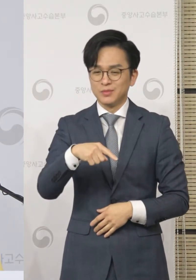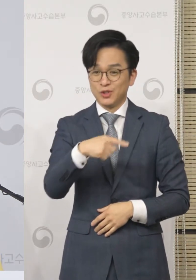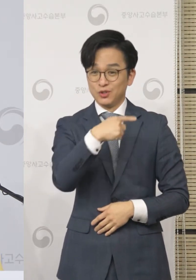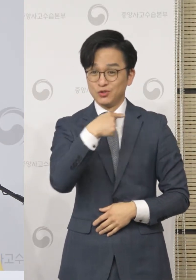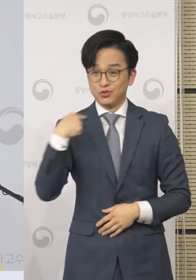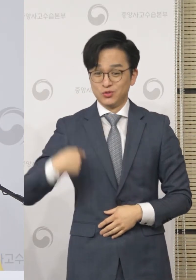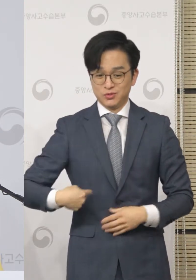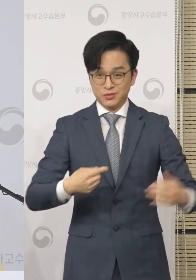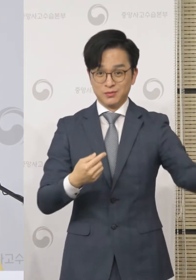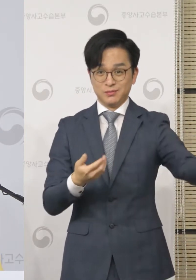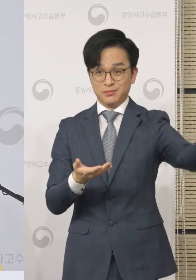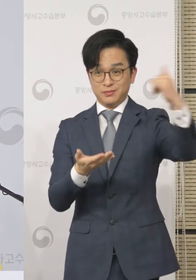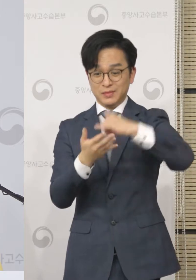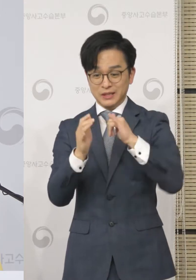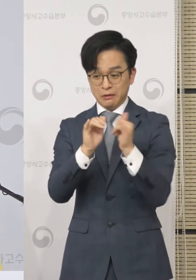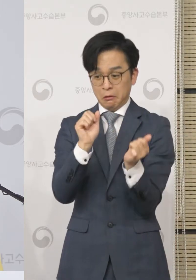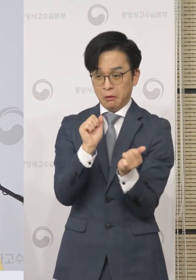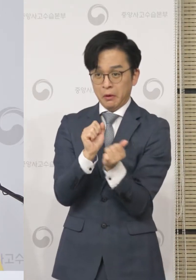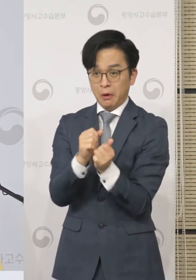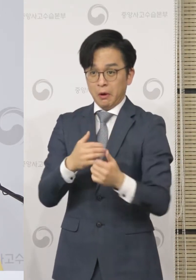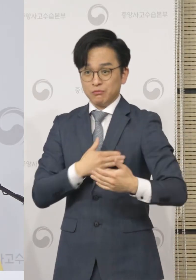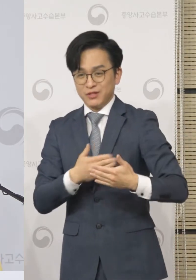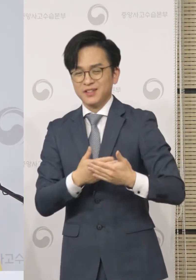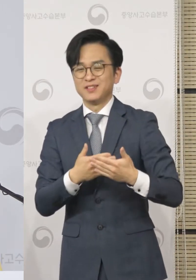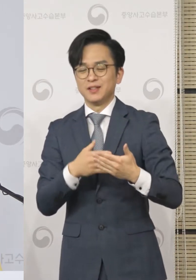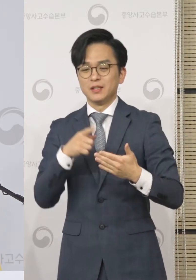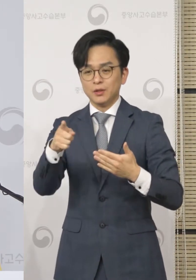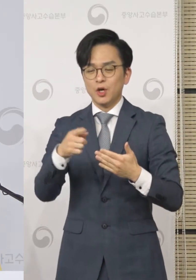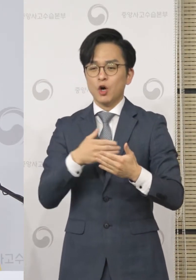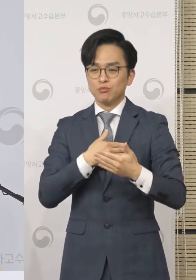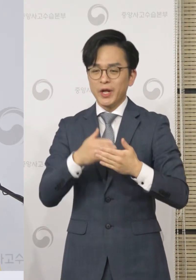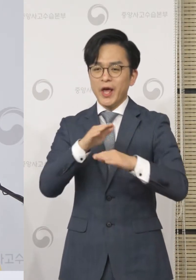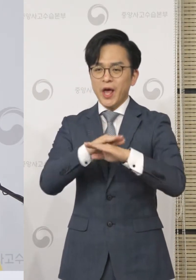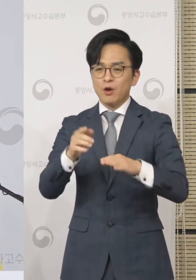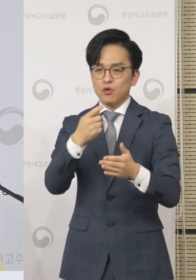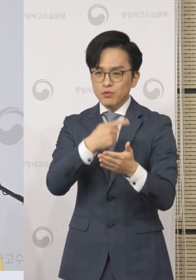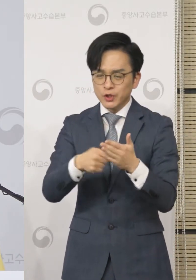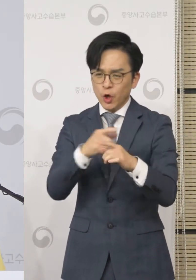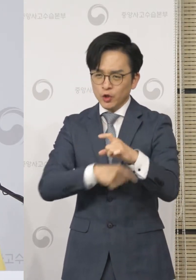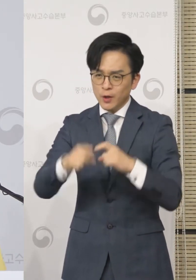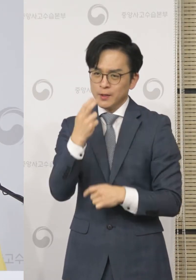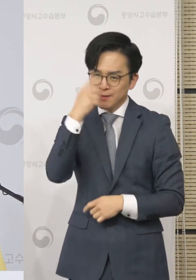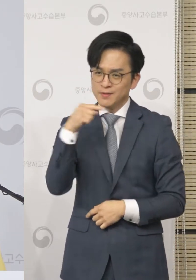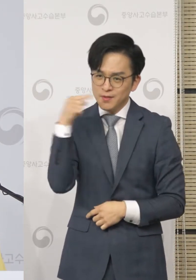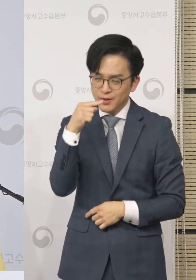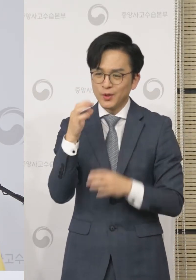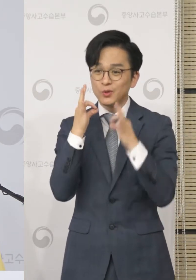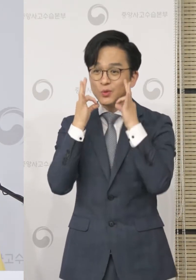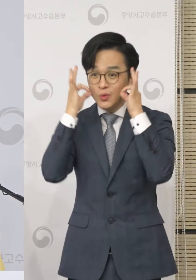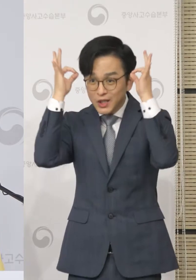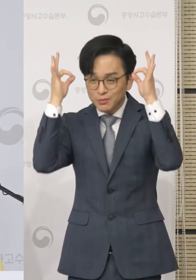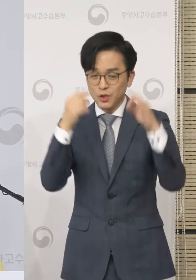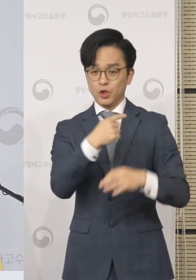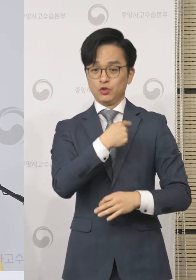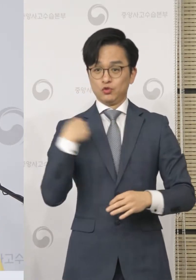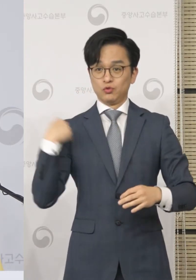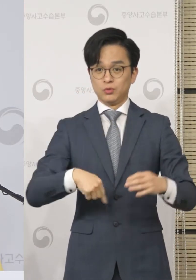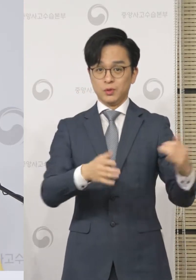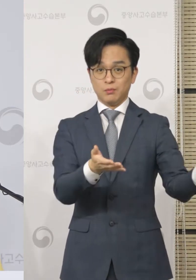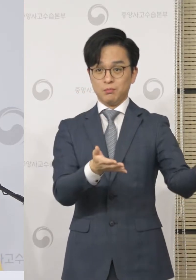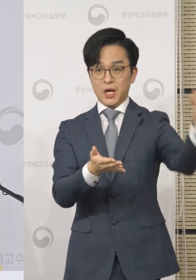유입 가능성에 대하여 걱정하지 않도록 보다 세심하게 주의를 다하도록 하겠습니다. 중국을 출국하기